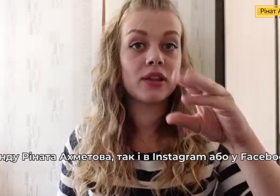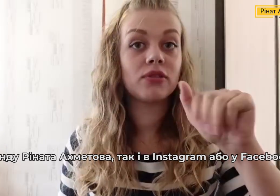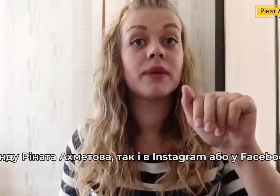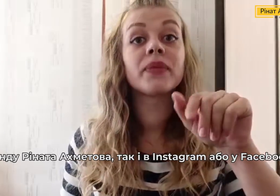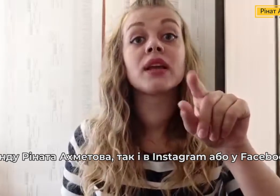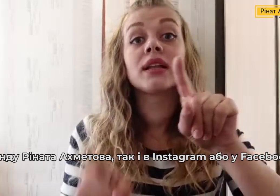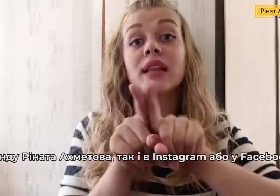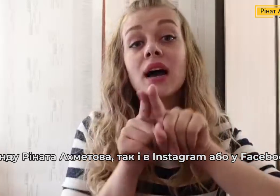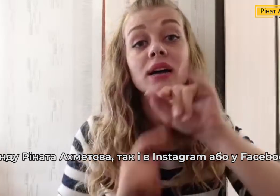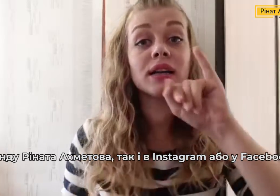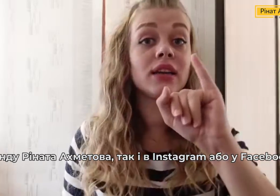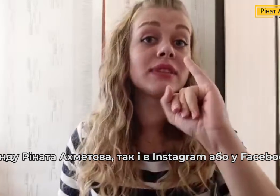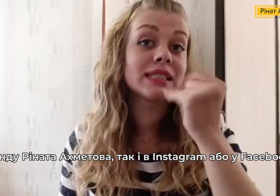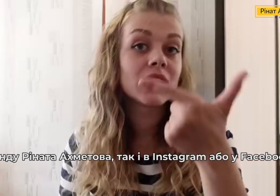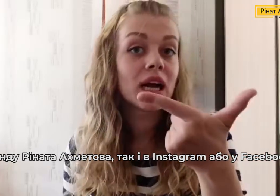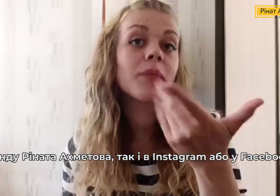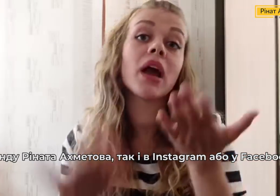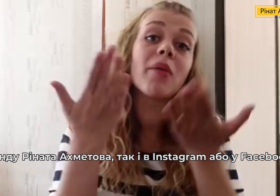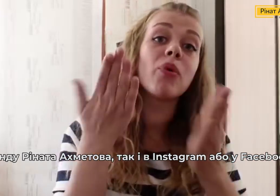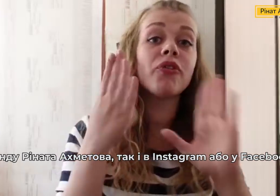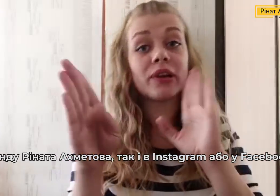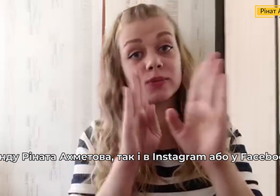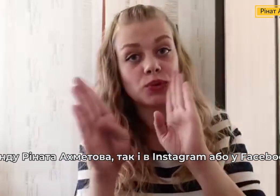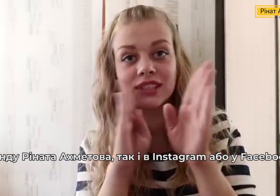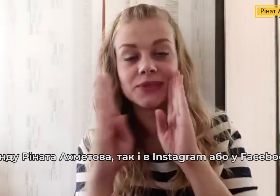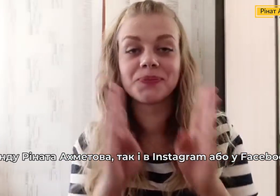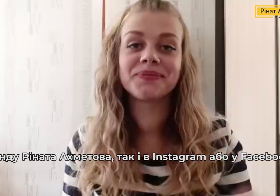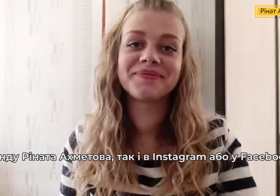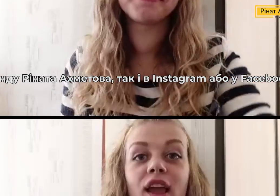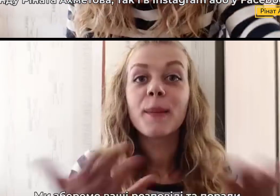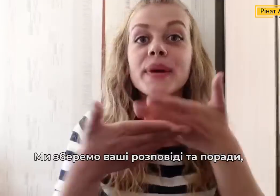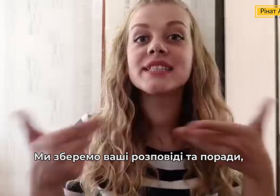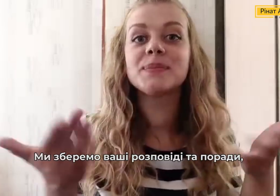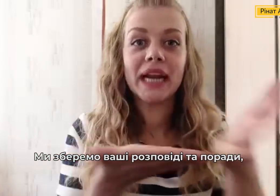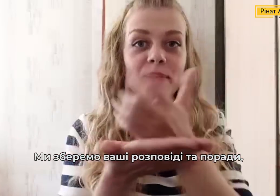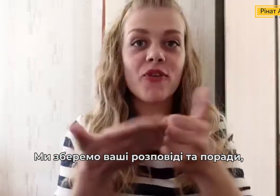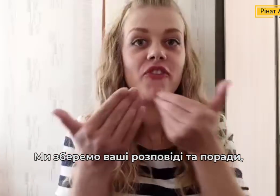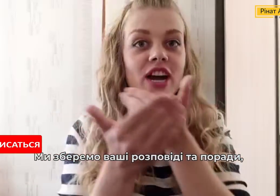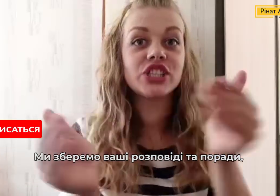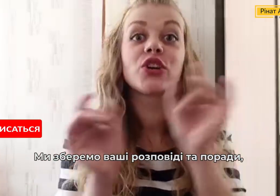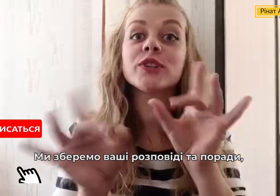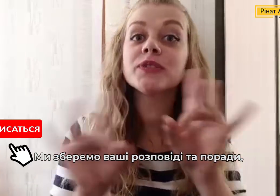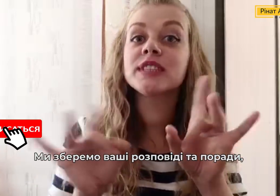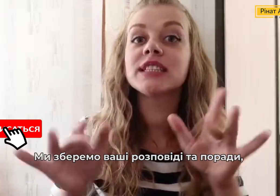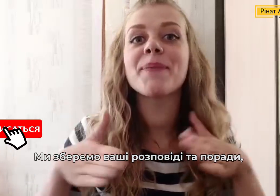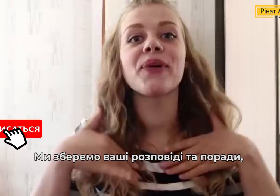Ахметова, так і в Інстаграмі або Фейсбуці. Ми зберемо ваші розповіді та